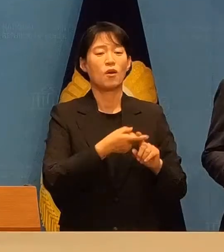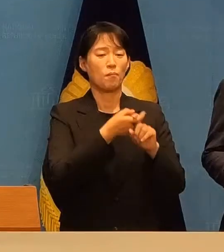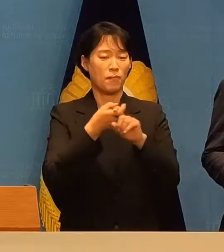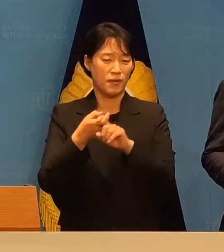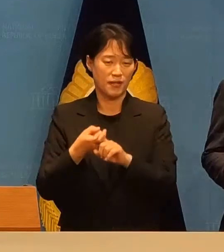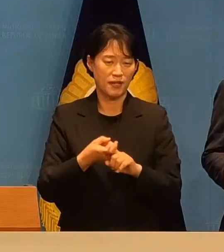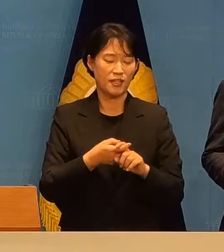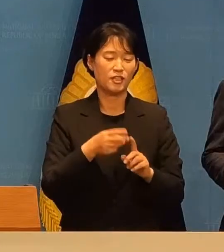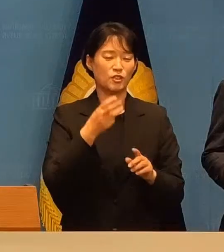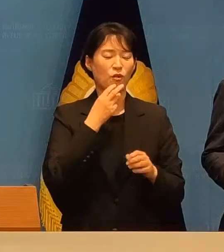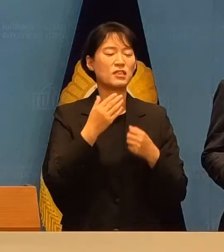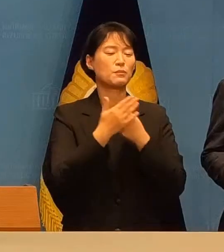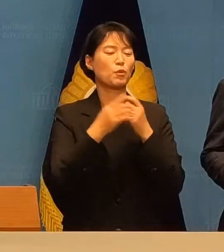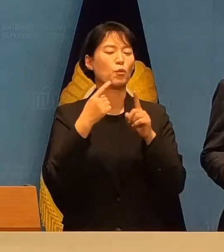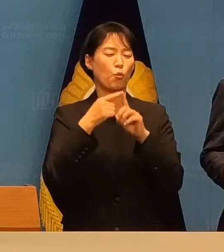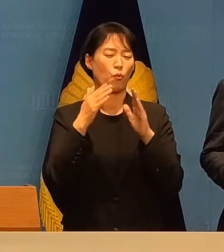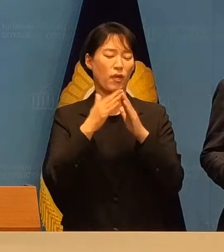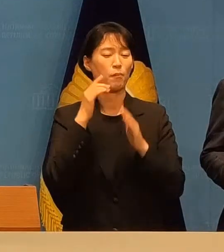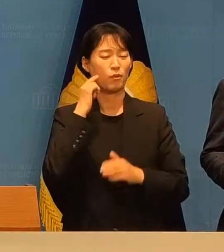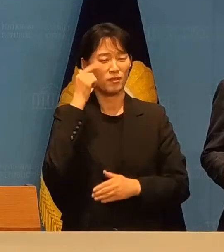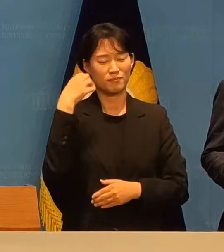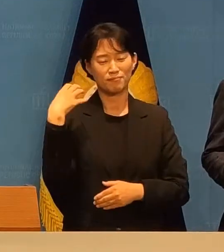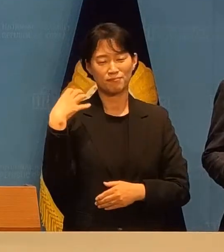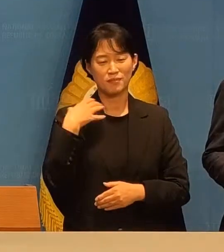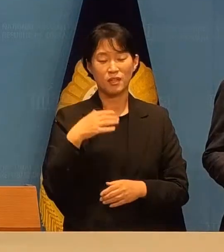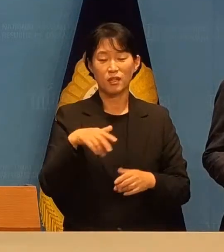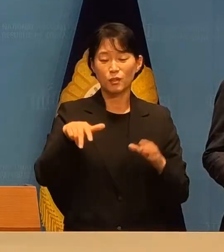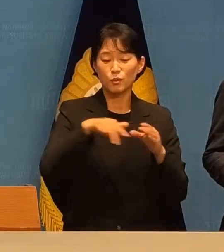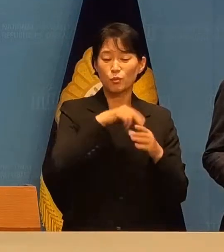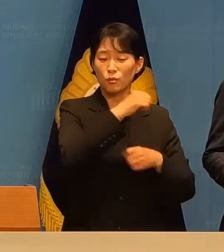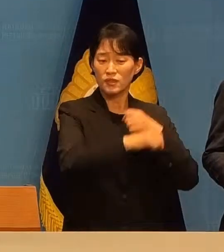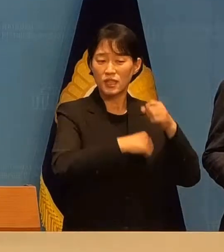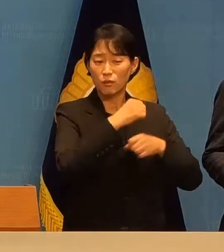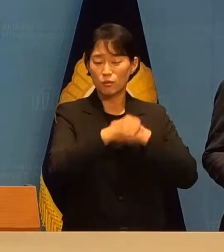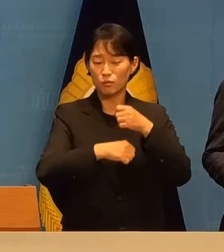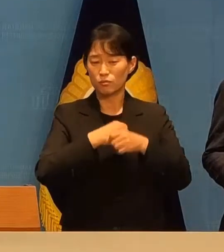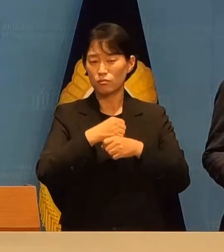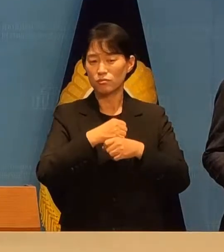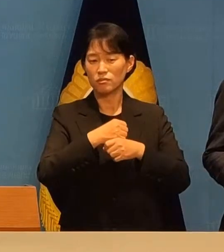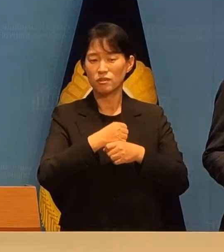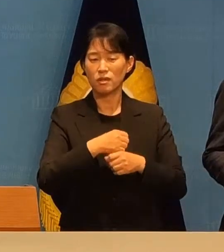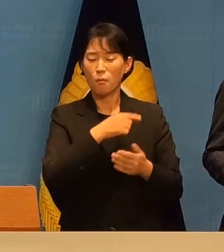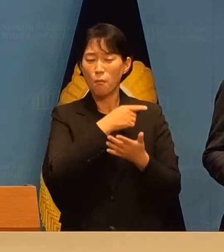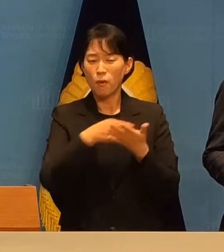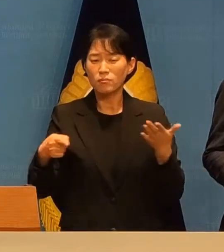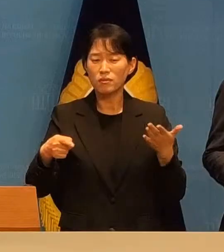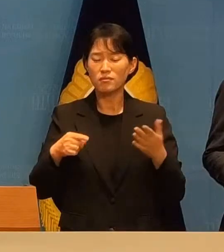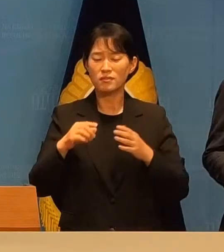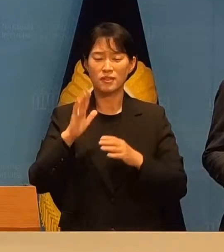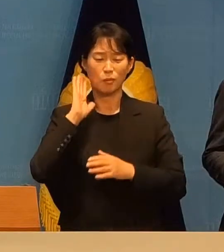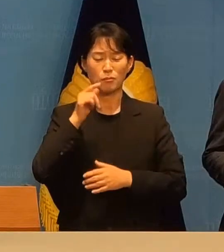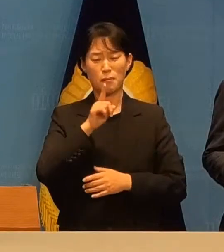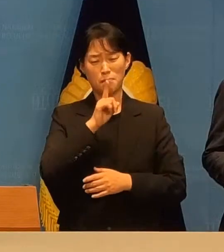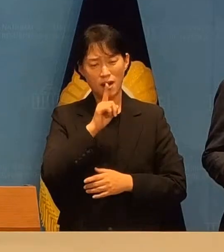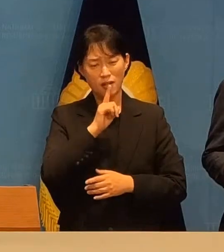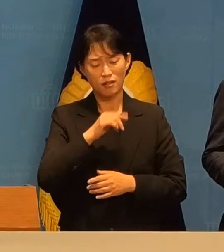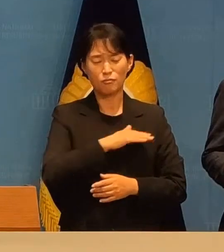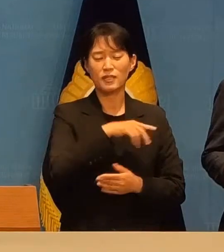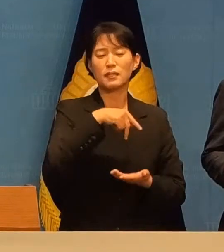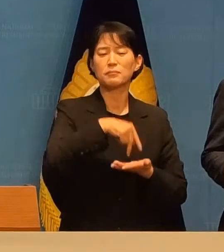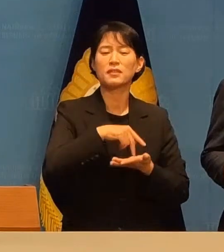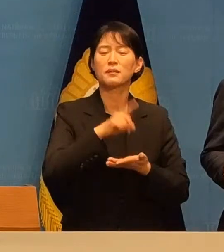서울은평제일교회 심화보 목사입니다. 종교의 자유와 종교 분리 원칙을 훼손하는 대통령의 발언에 대한 우리의